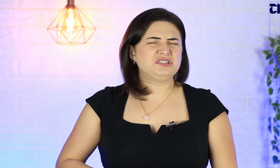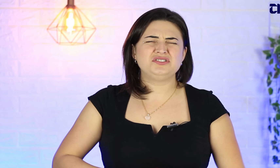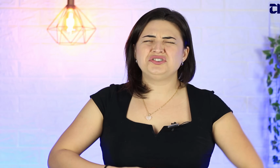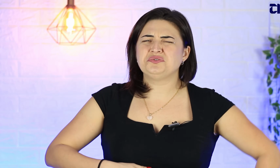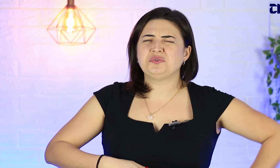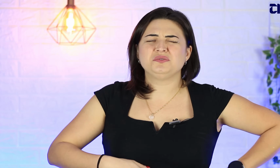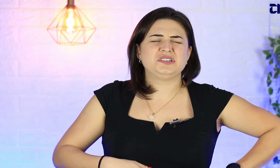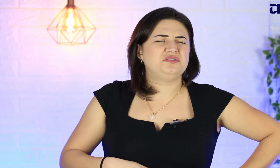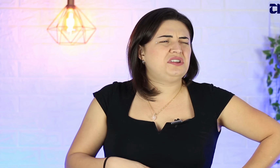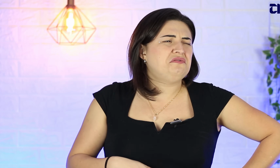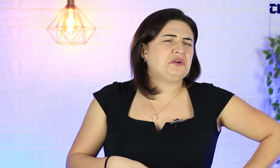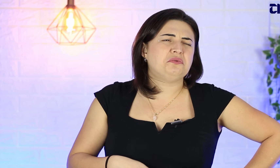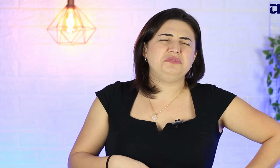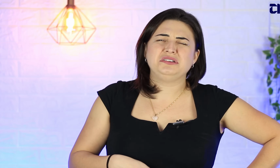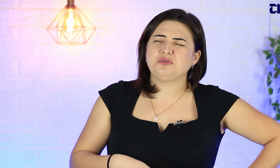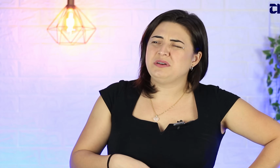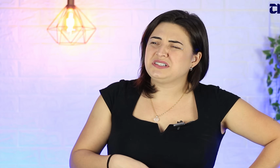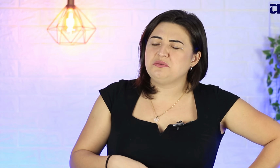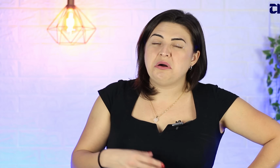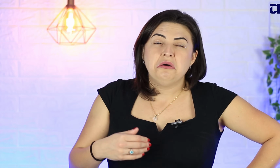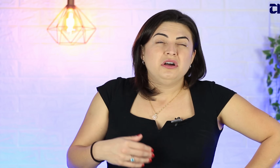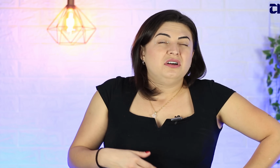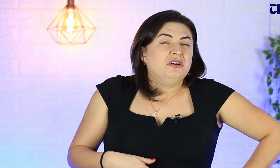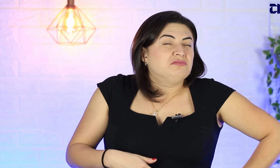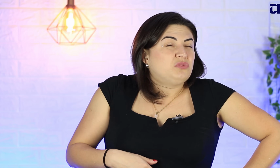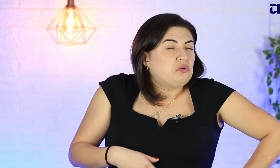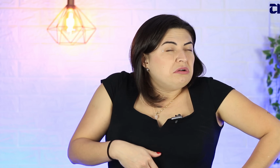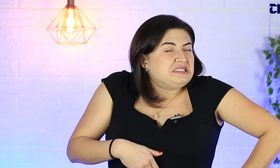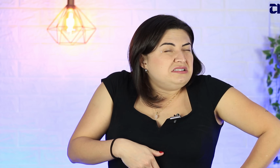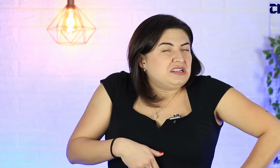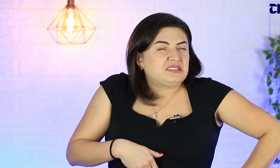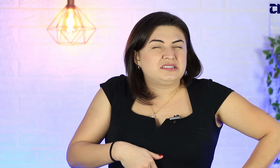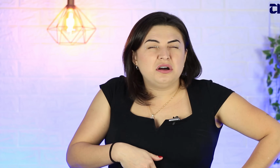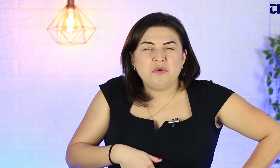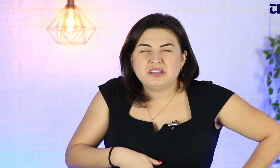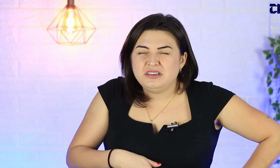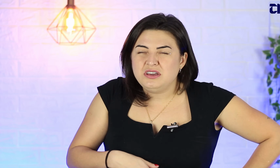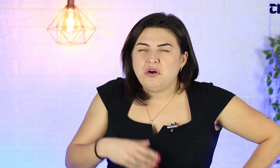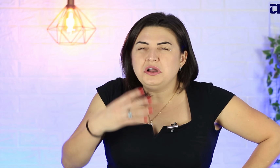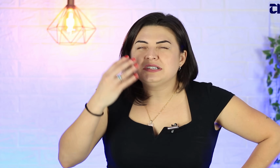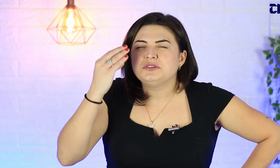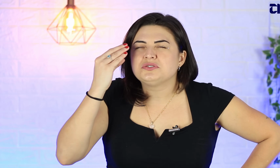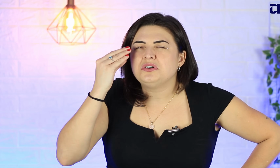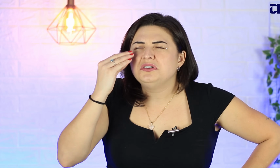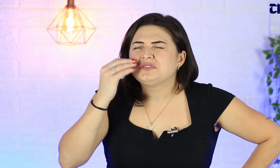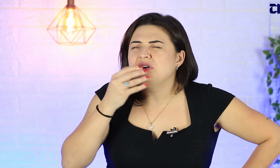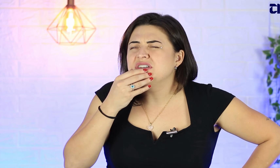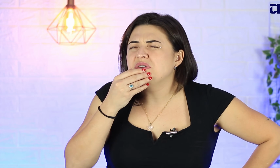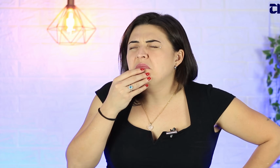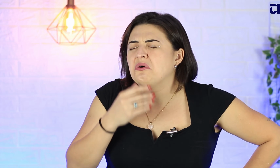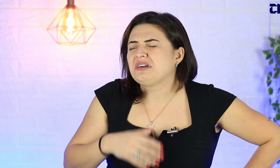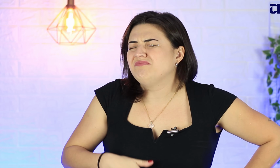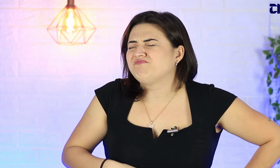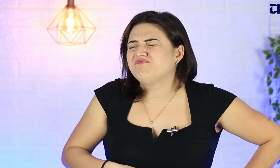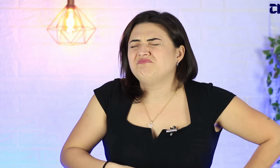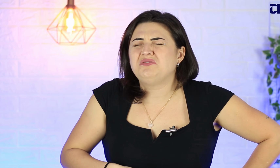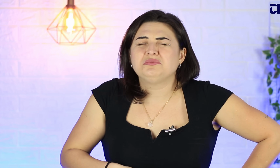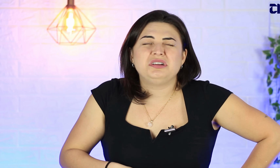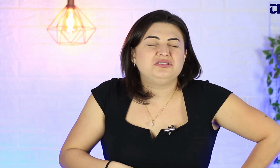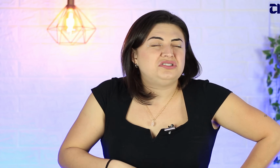nossa, gente, eu não tô conseguindo nem ver comida, eu tô passando mal. Tô com uma sensação aqui, olha seus olhos, olha sua boca. Uma vontade